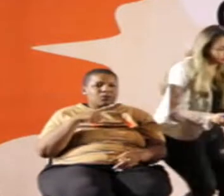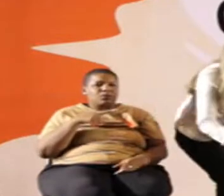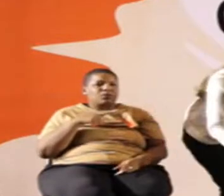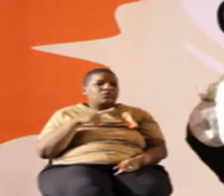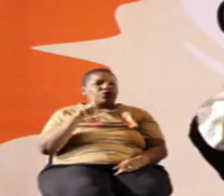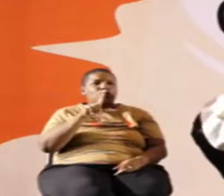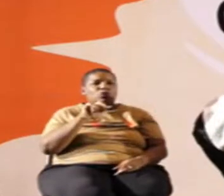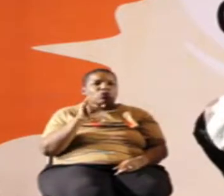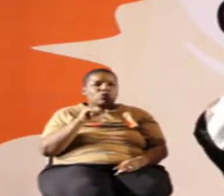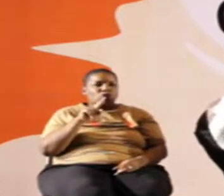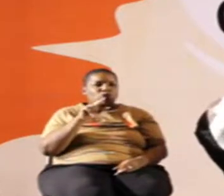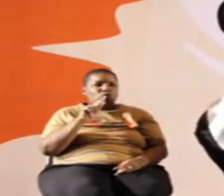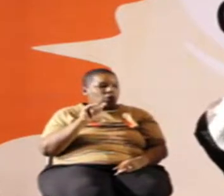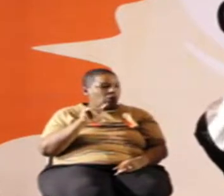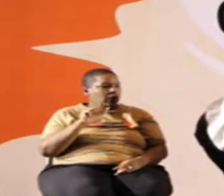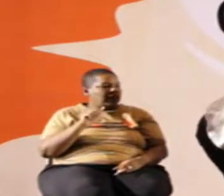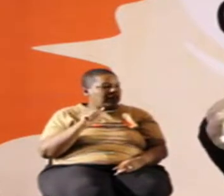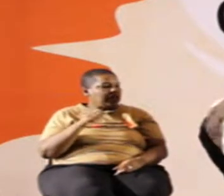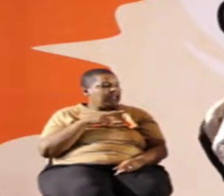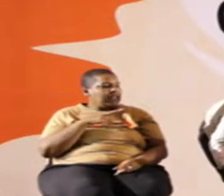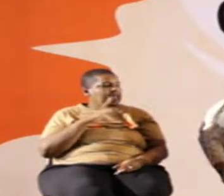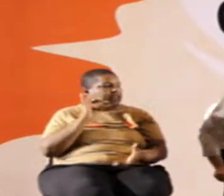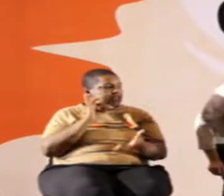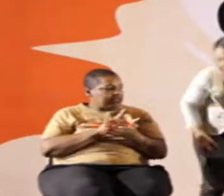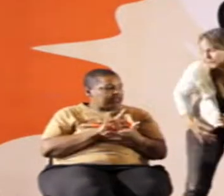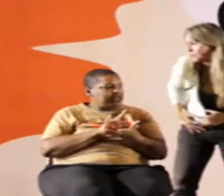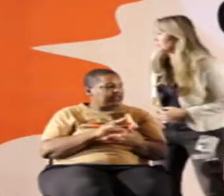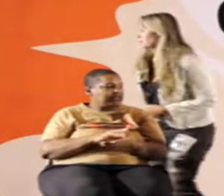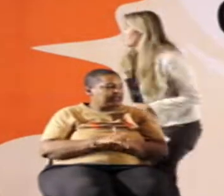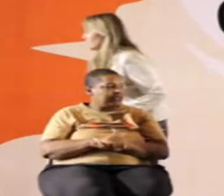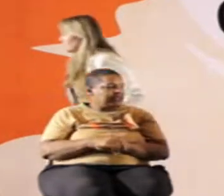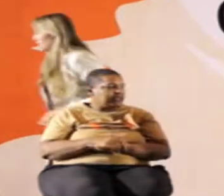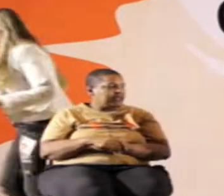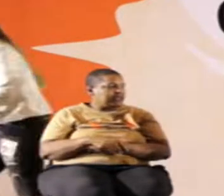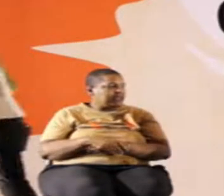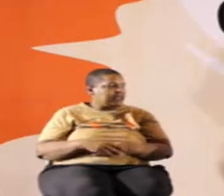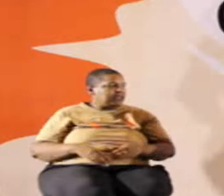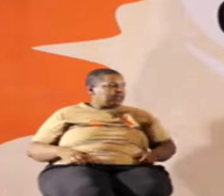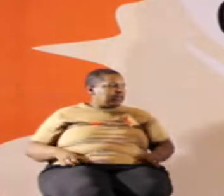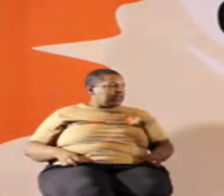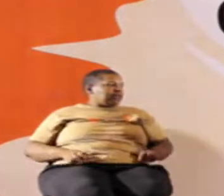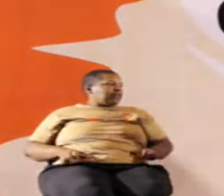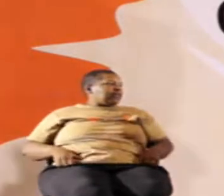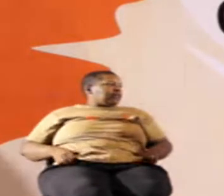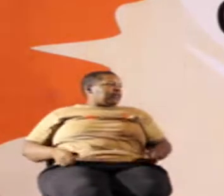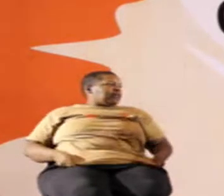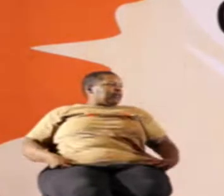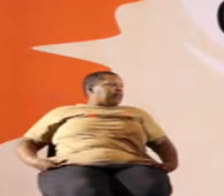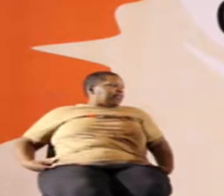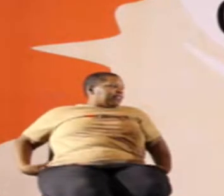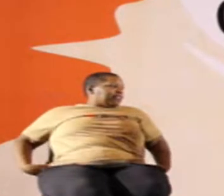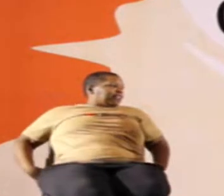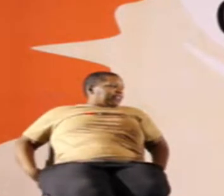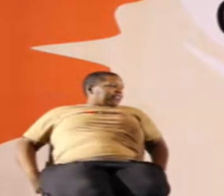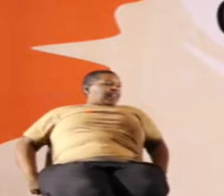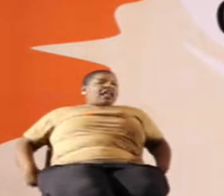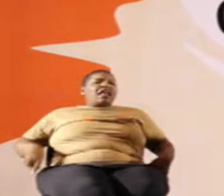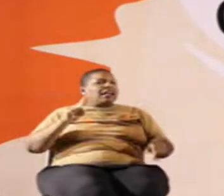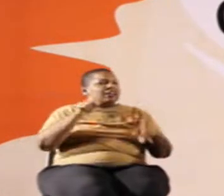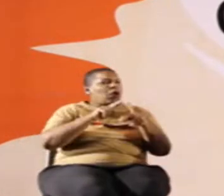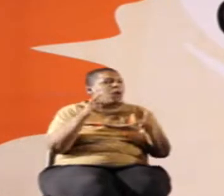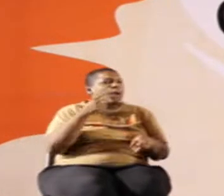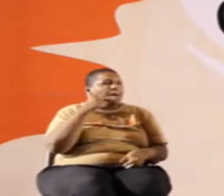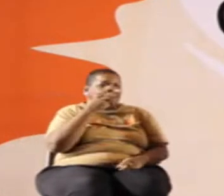homem negro, que mostrou. É exatamente isso. É. A gente vai e pega. Tem hora que a gente produz hegemonia. Não parece, mas tem hora que a